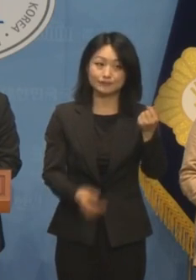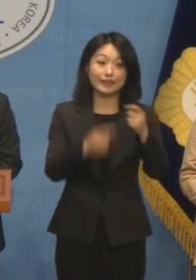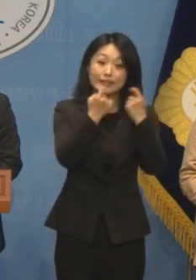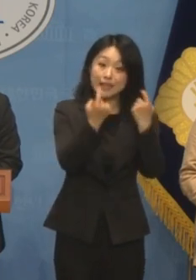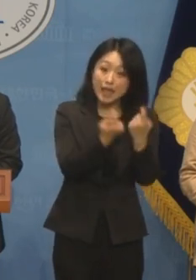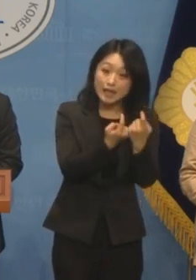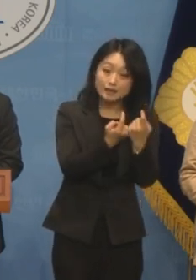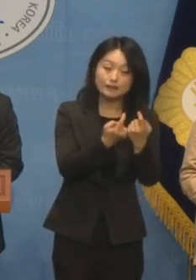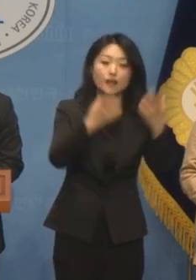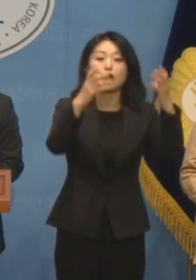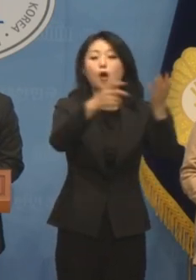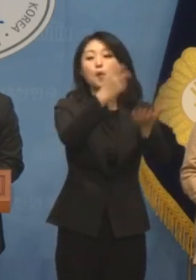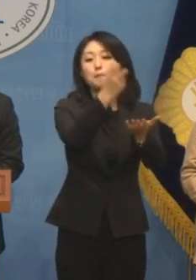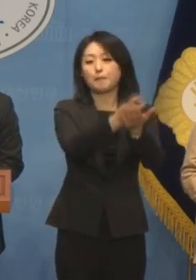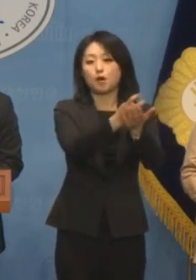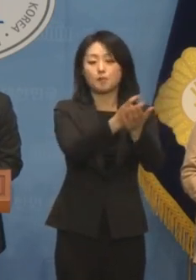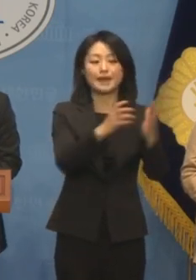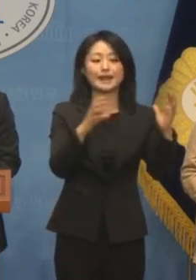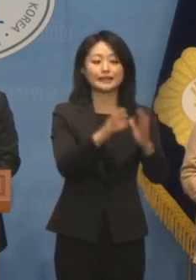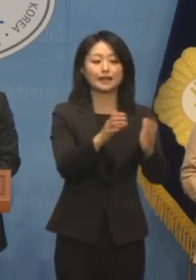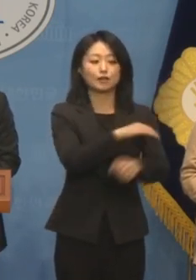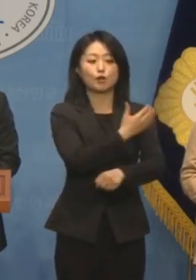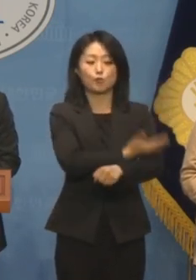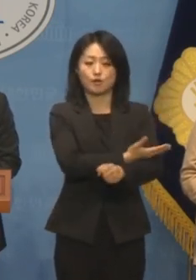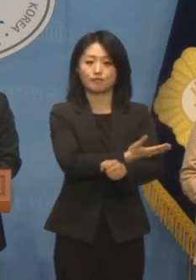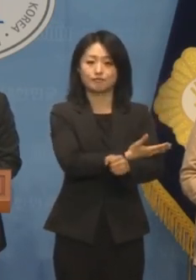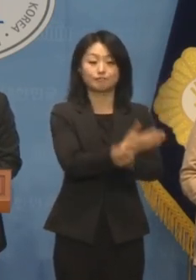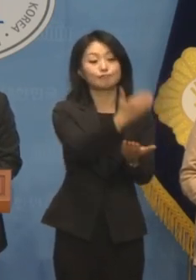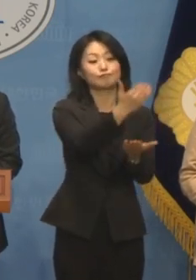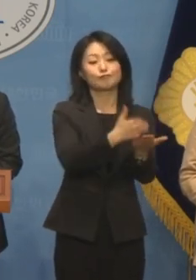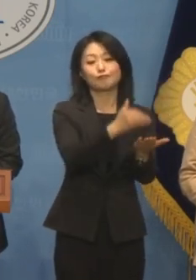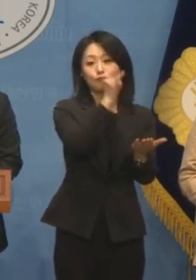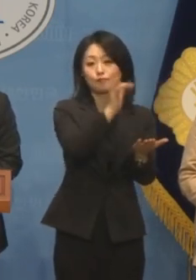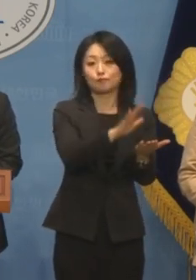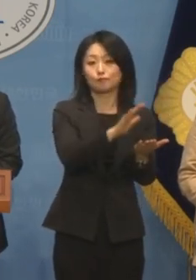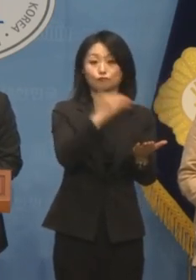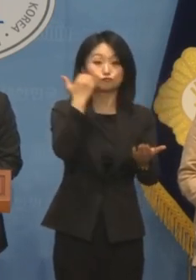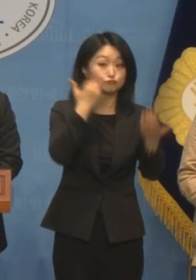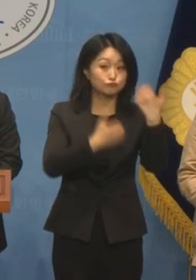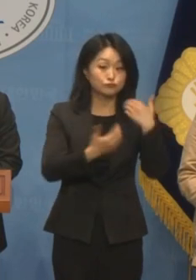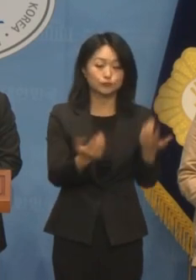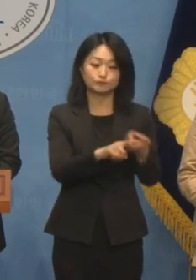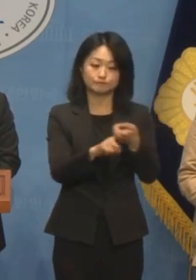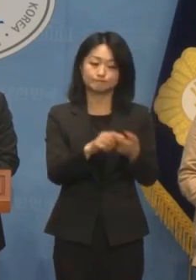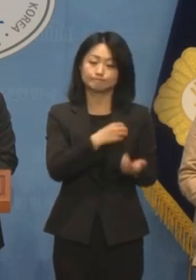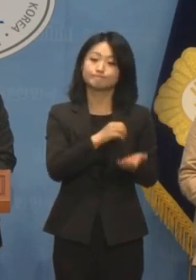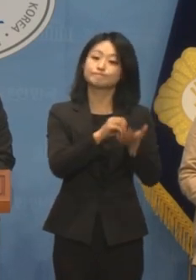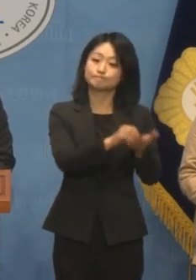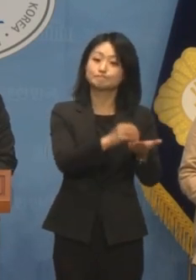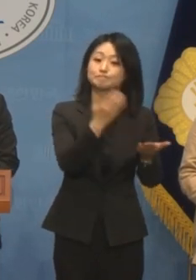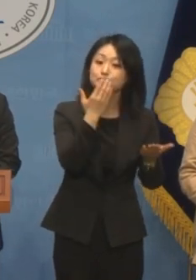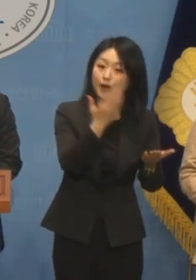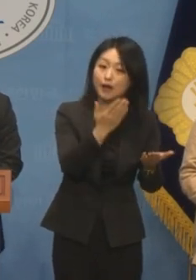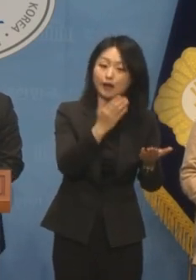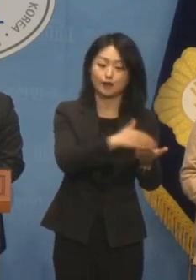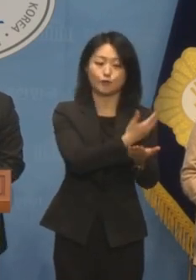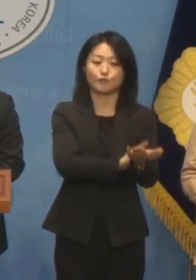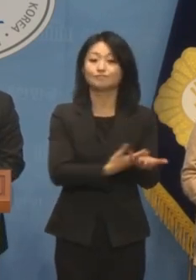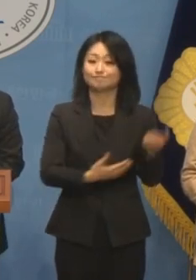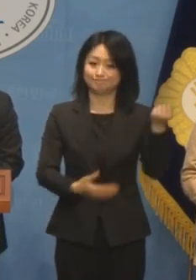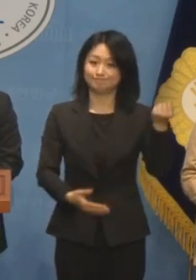누리는 헌법상 당결권의 내용입니다. 누구에게나 노동조합을 할 권리가 있습니다. 이제라도